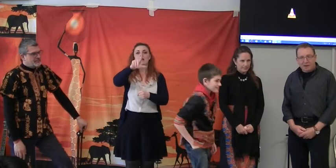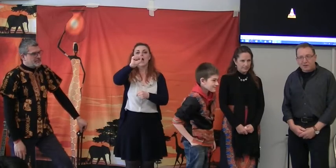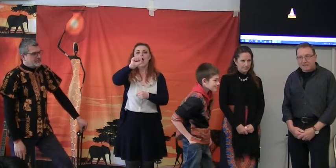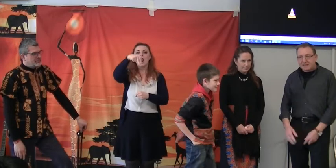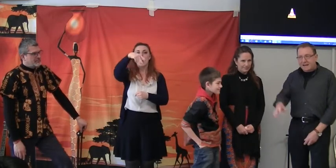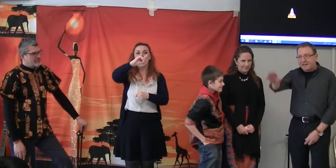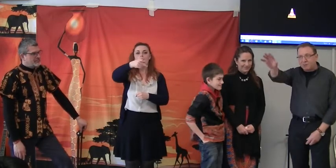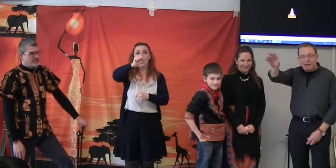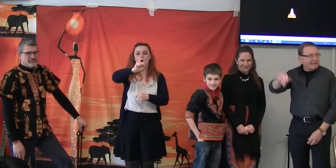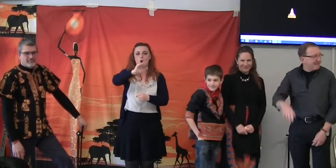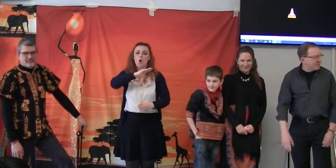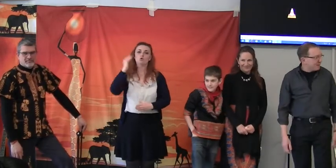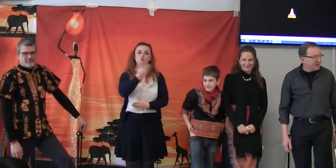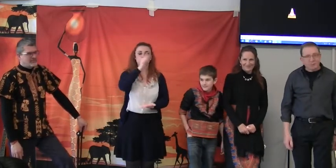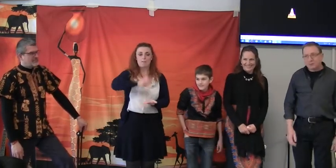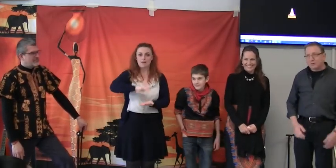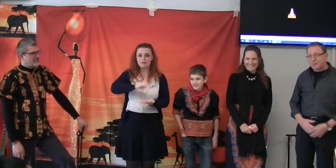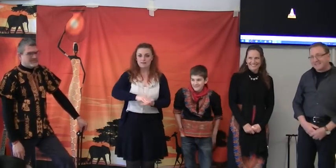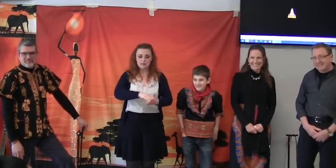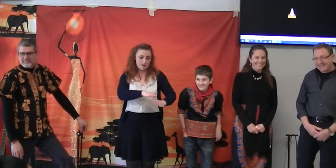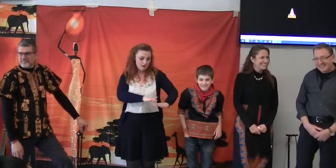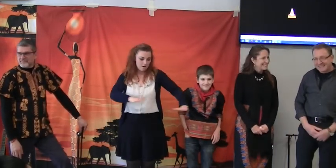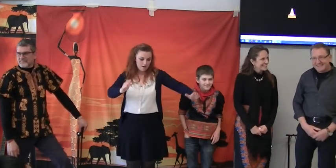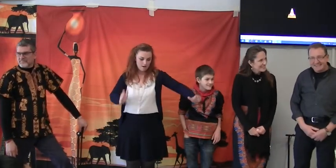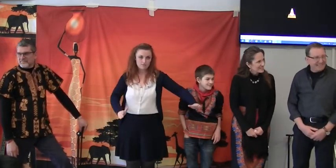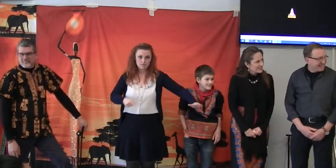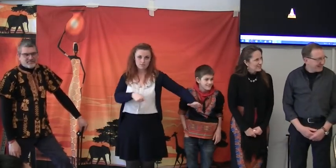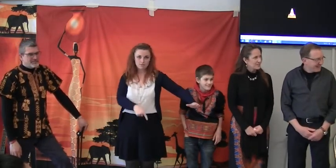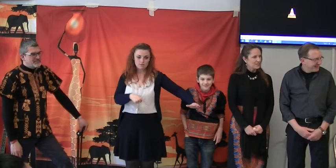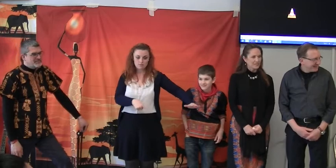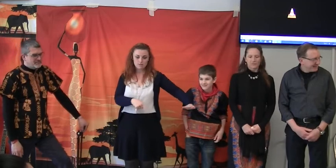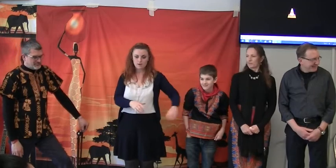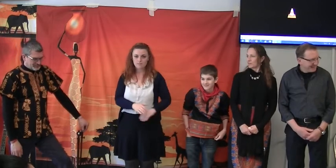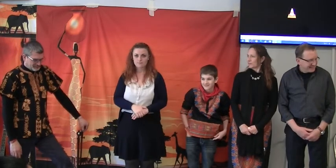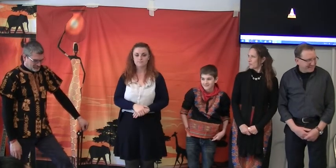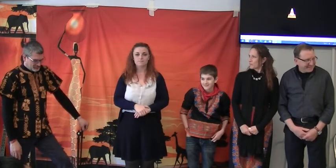mie diaconesse, tranne una che deve tradurre dal mio fondo,